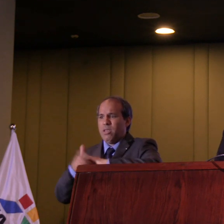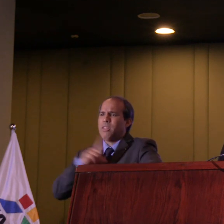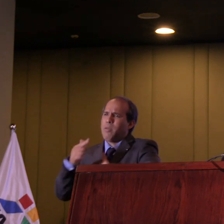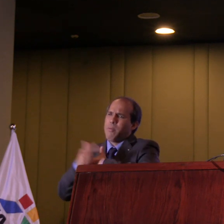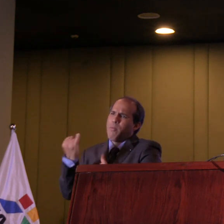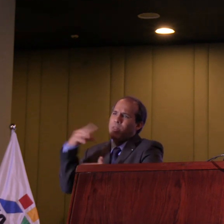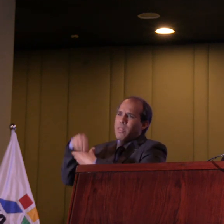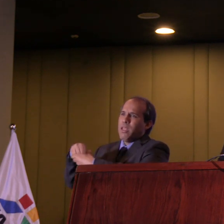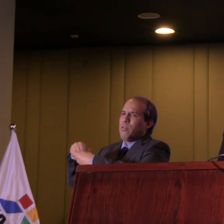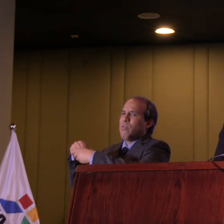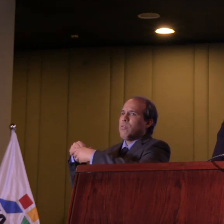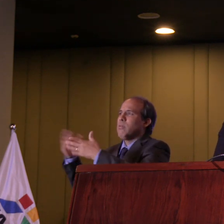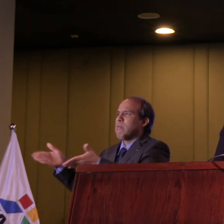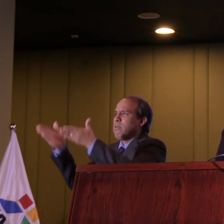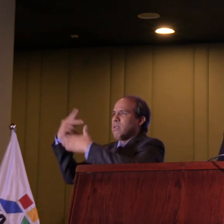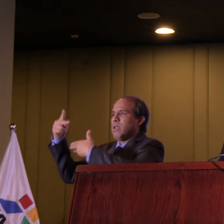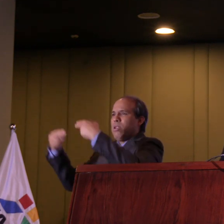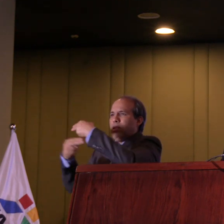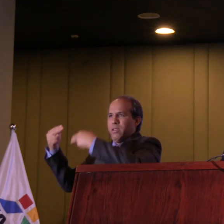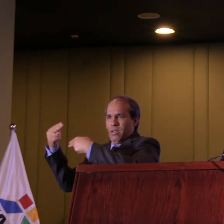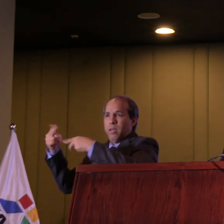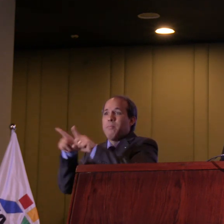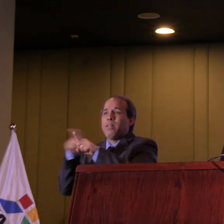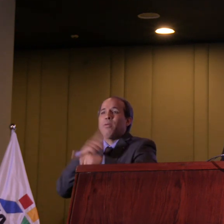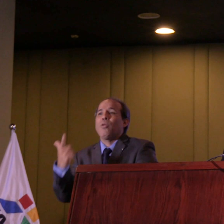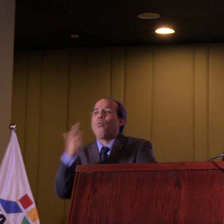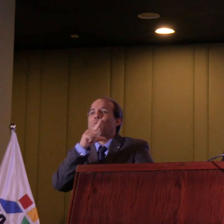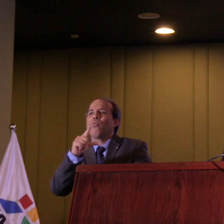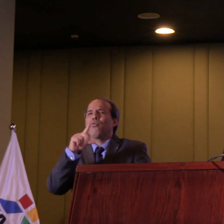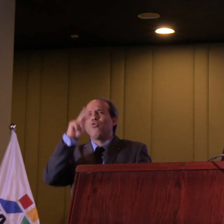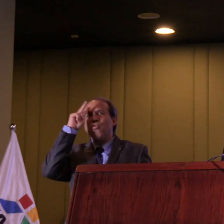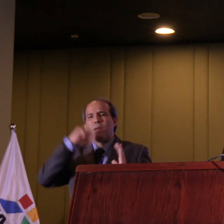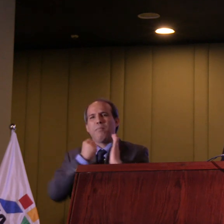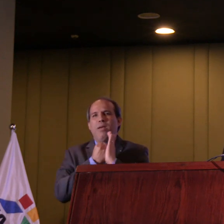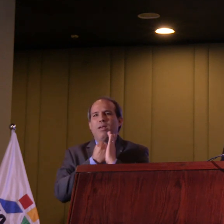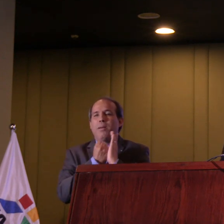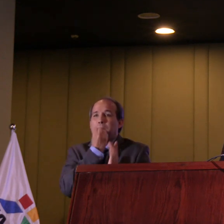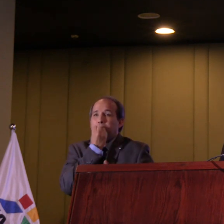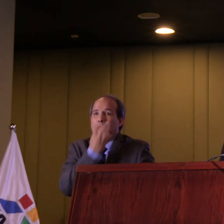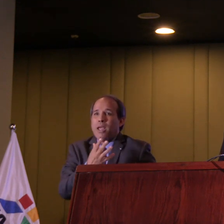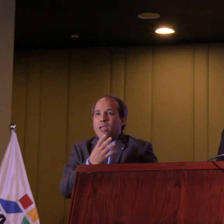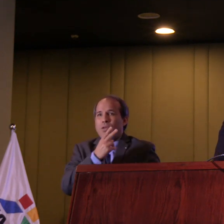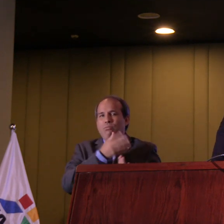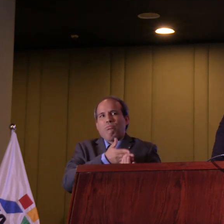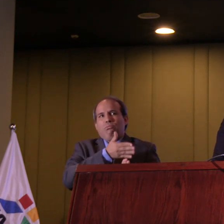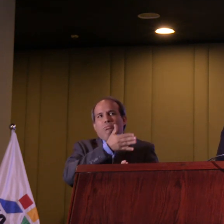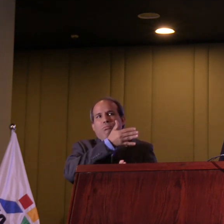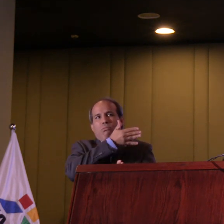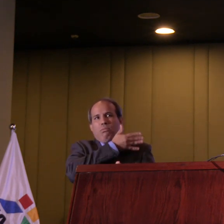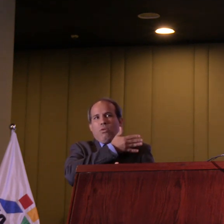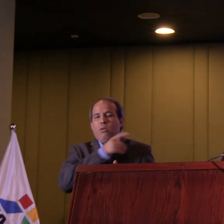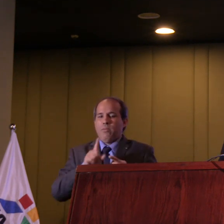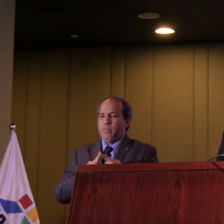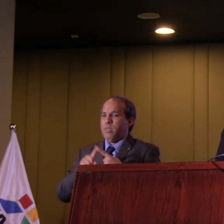e sobretudo, por se tratar de um dos capítulos mais bem-sucedidos da história brasileira. Com Itaipu, Brasil